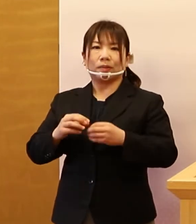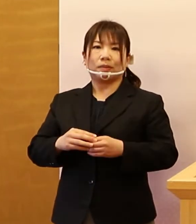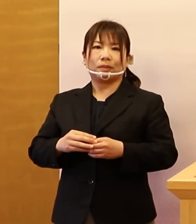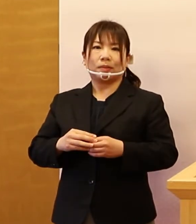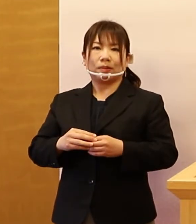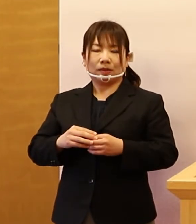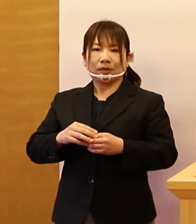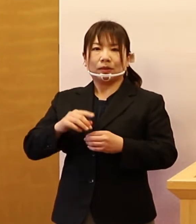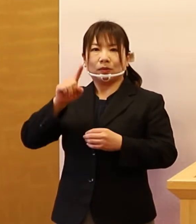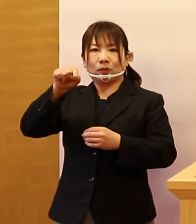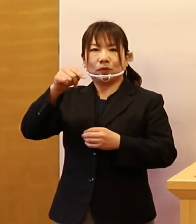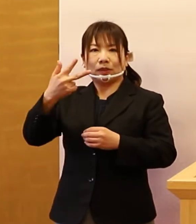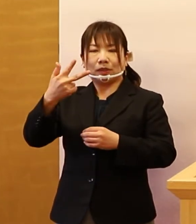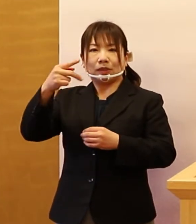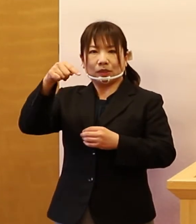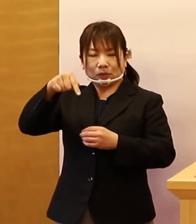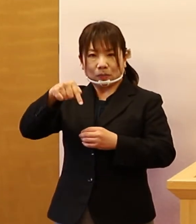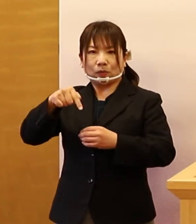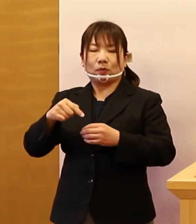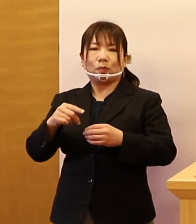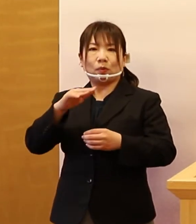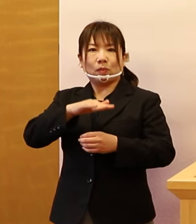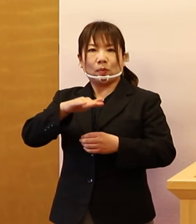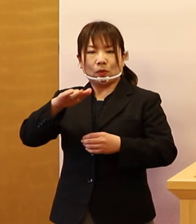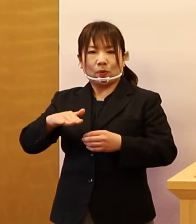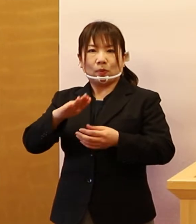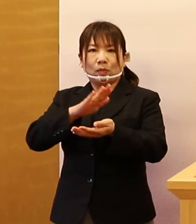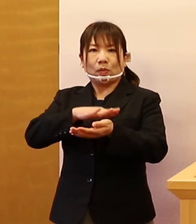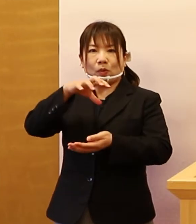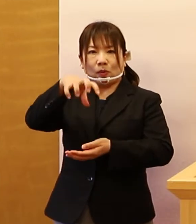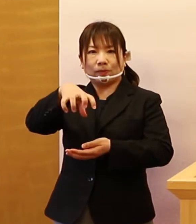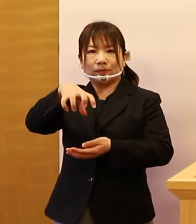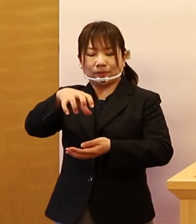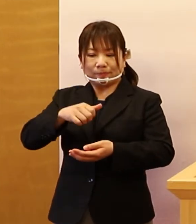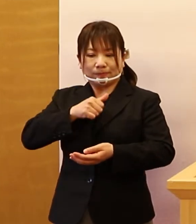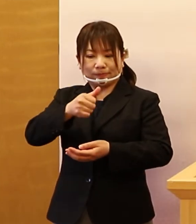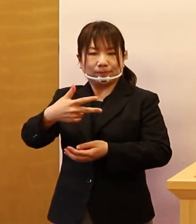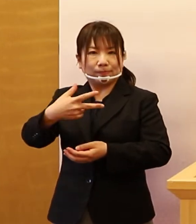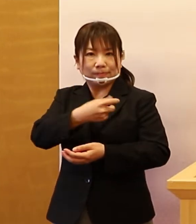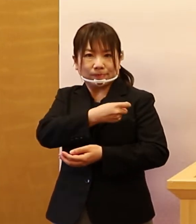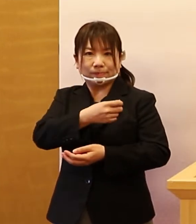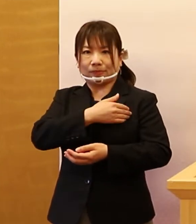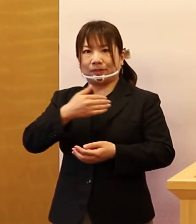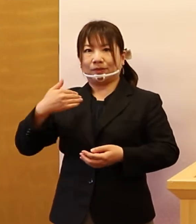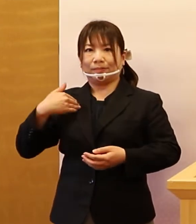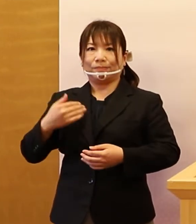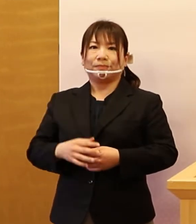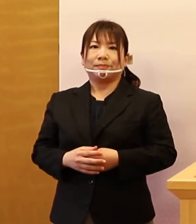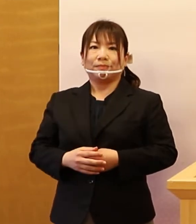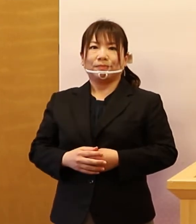市内の小児科医療機関において接種を行っております。